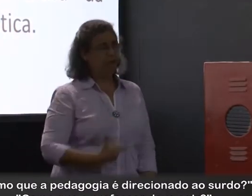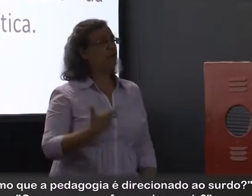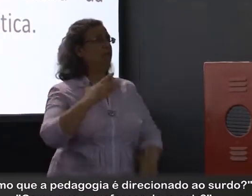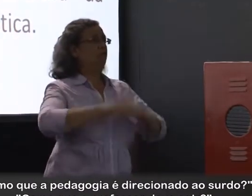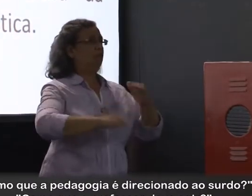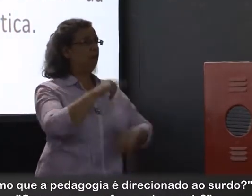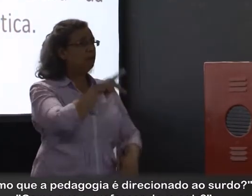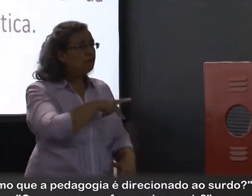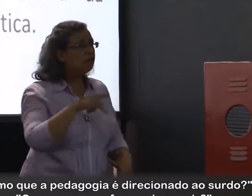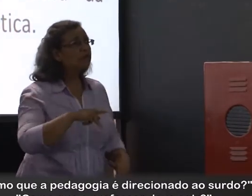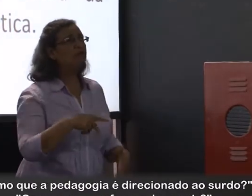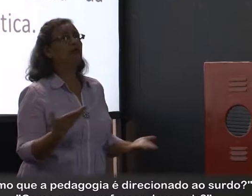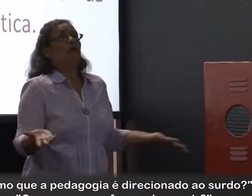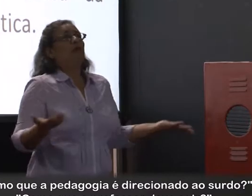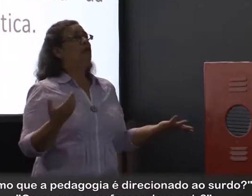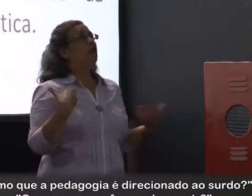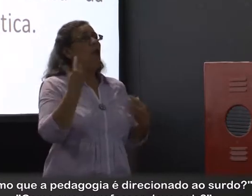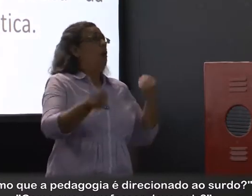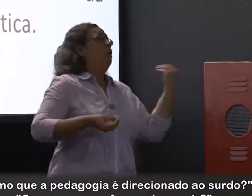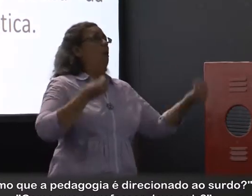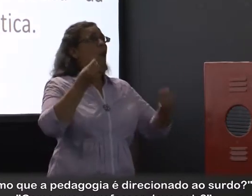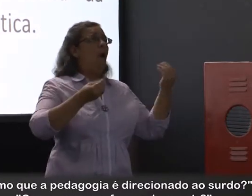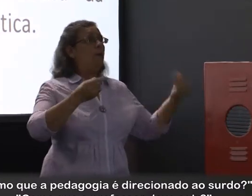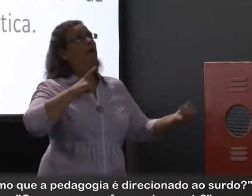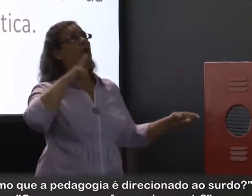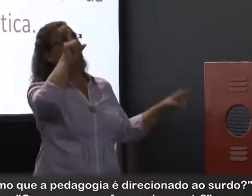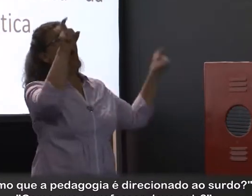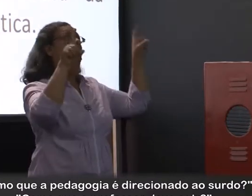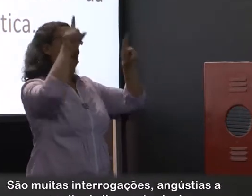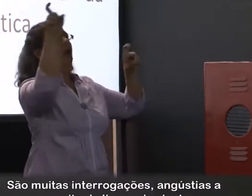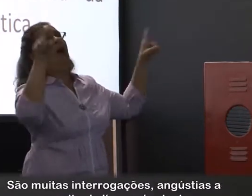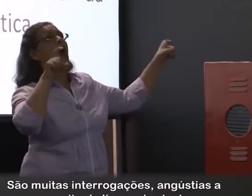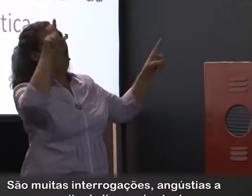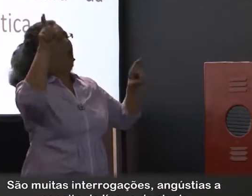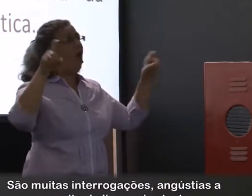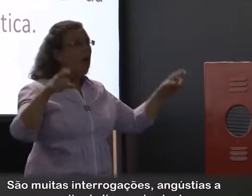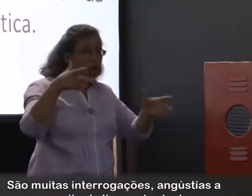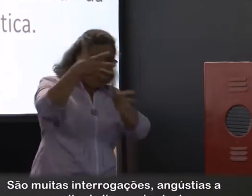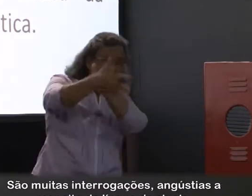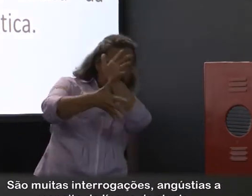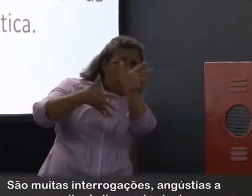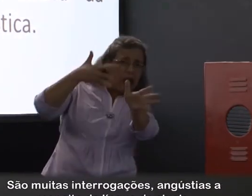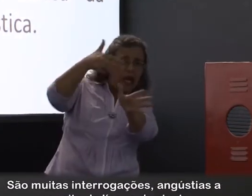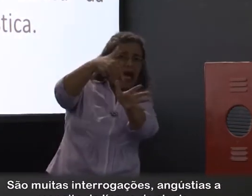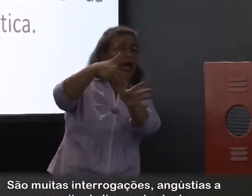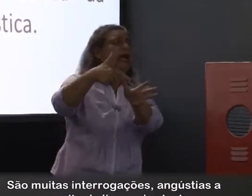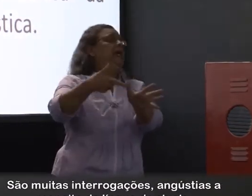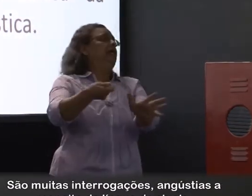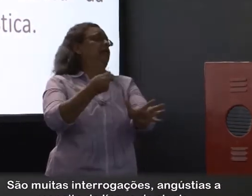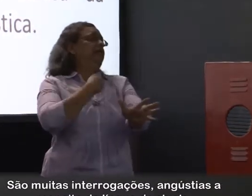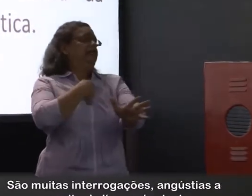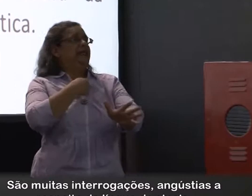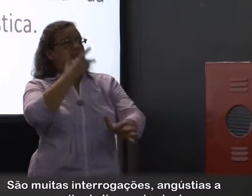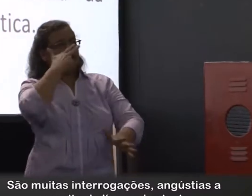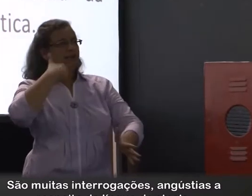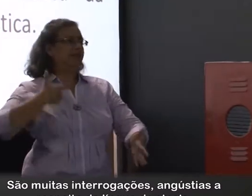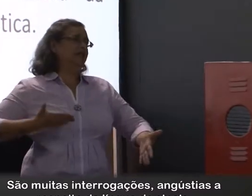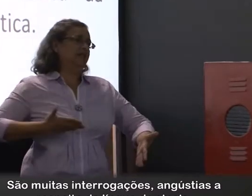é direcionada para o surdo, como que o professor deve agir. Então, são muitas interrogações, muitas indagações a respeito da língua de sinais,